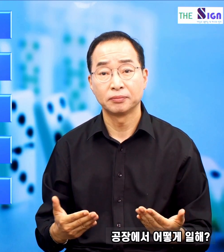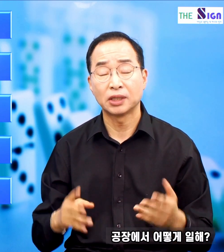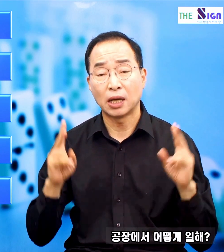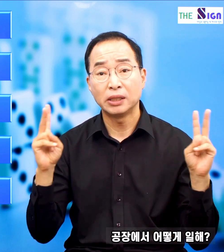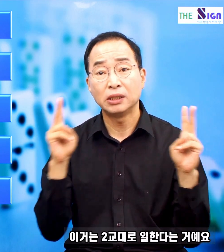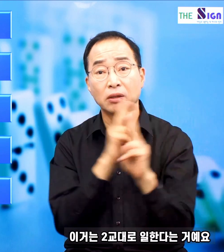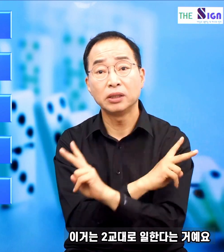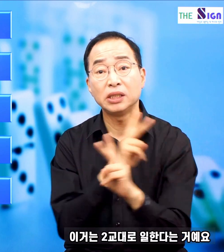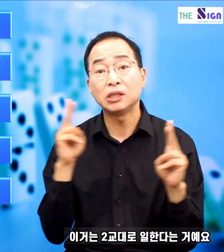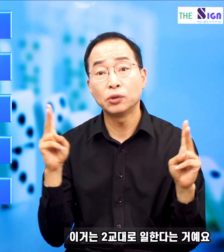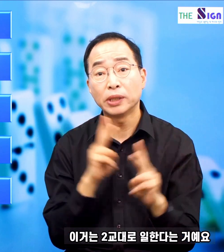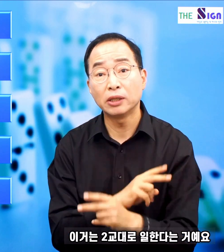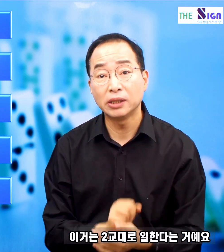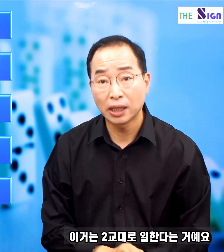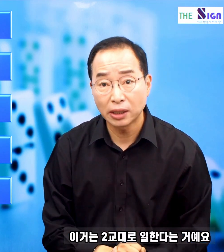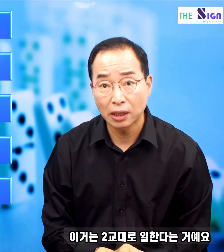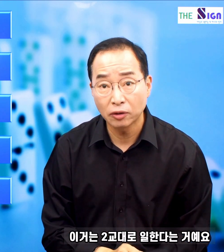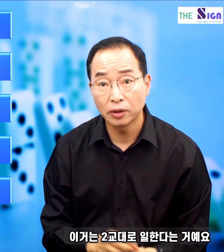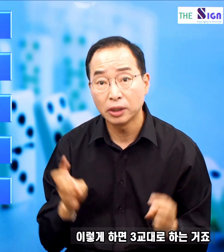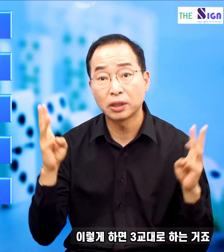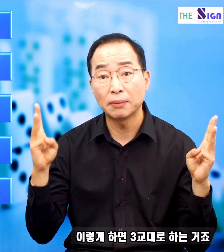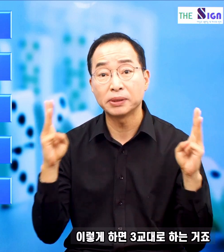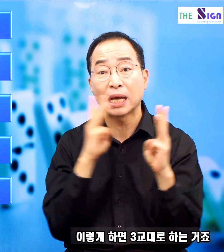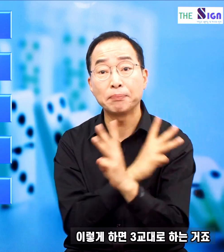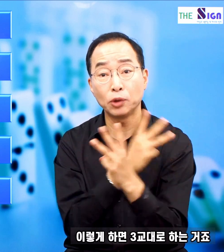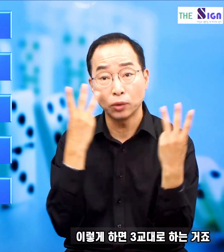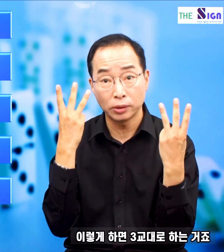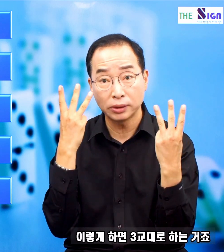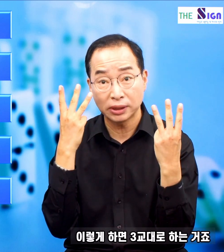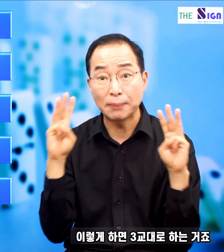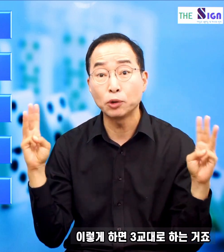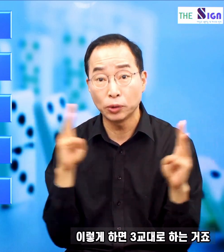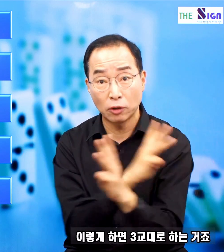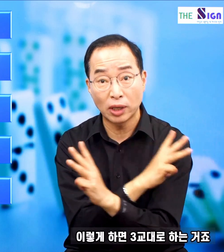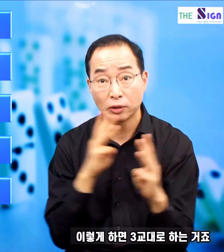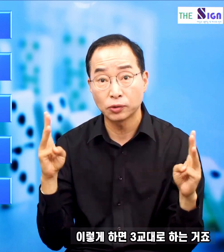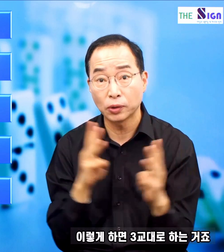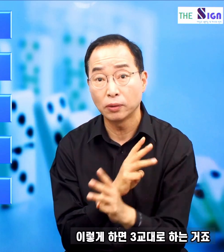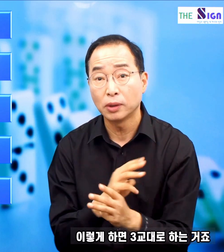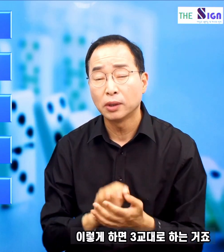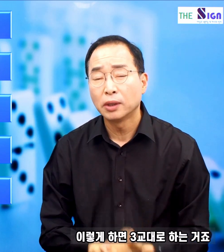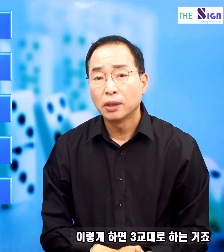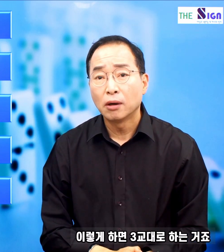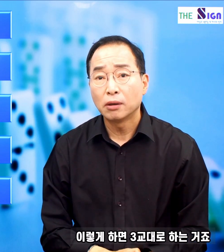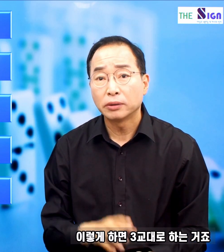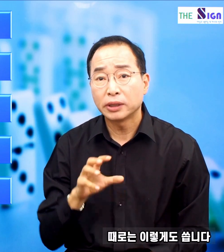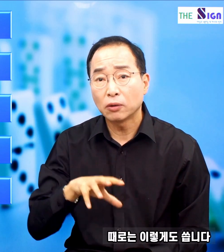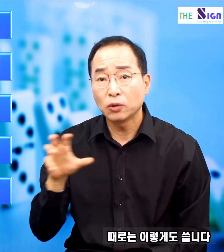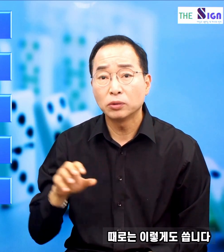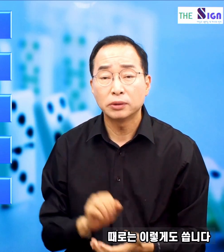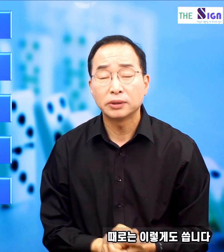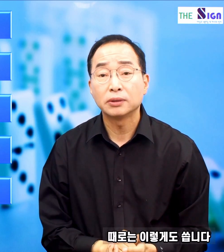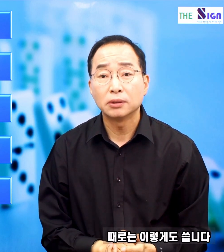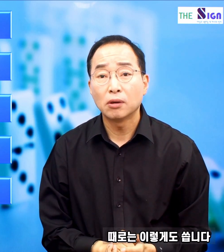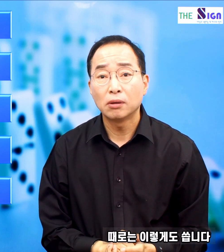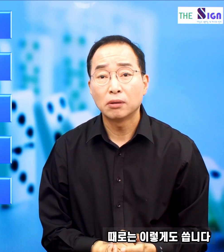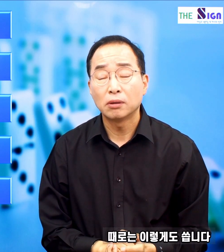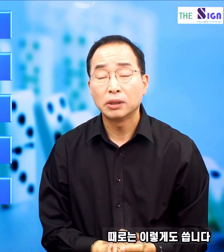자, 이거는 2교대를 일한다는 걸 이렇게 하면 3교대로 하는 거죠. 때로는